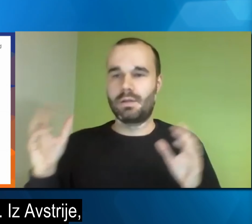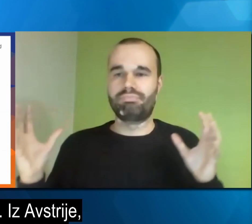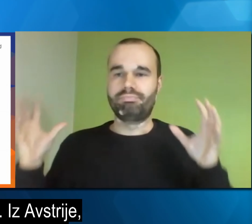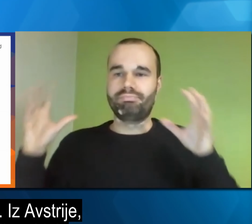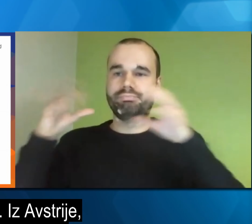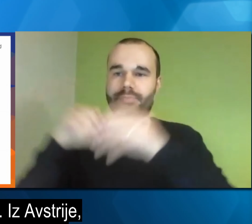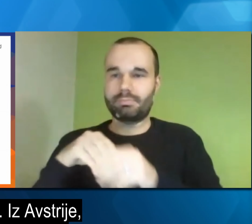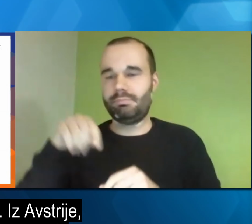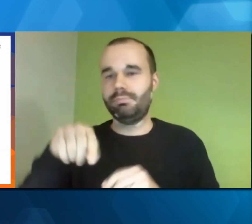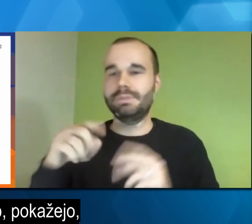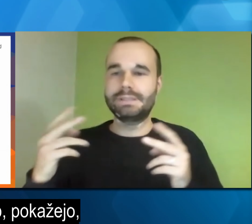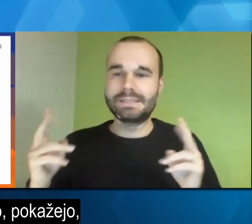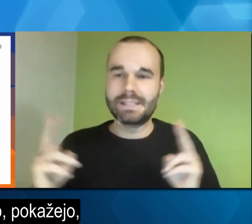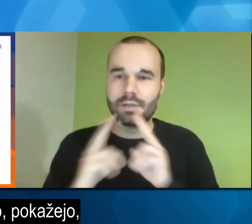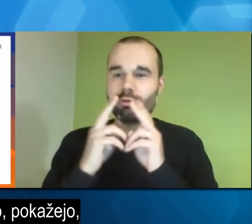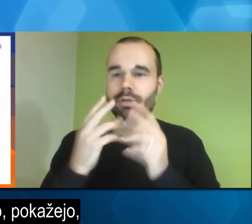Švice, Belgije, vsi pridejo